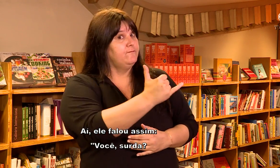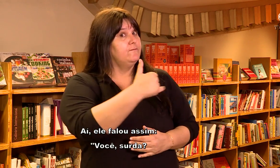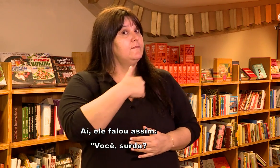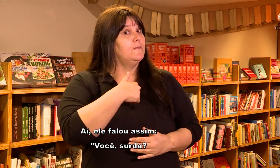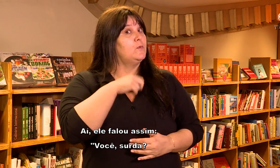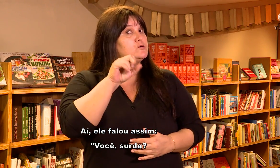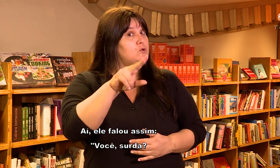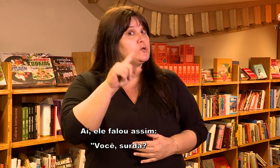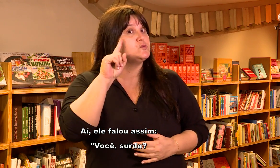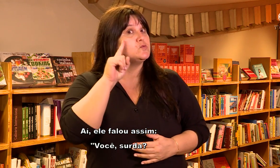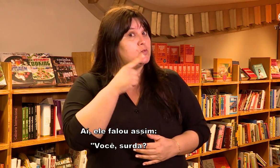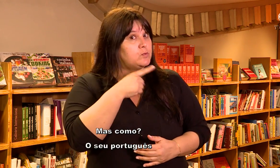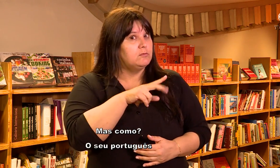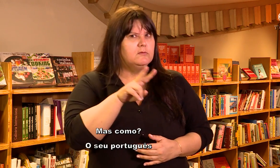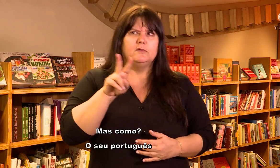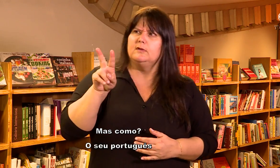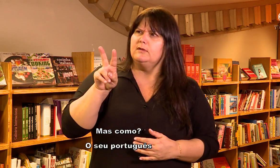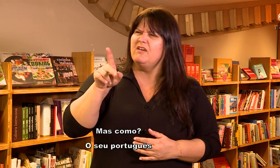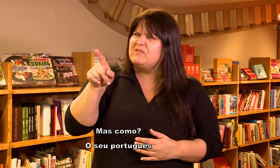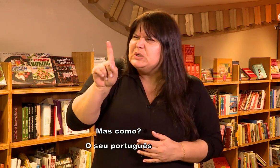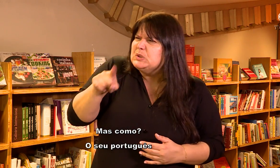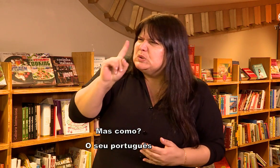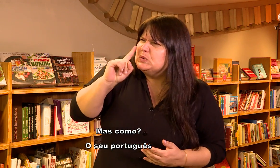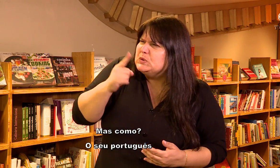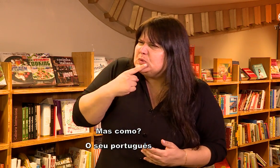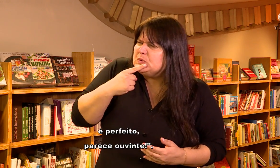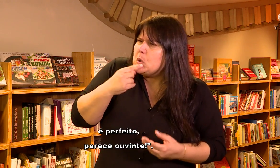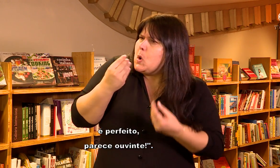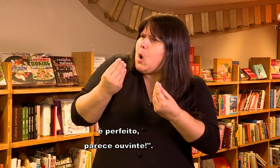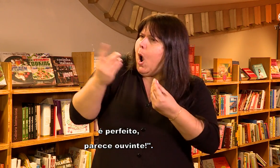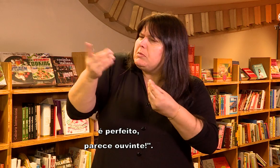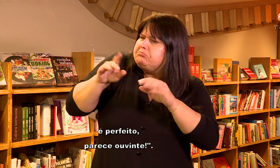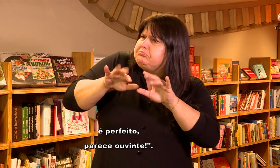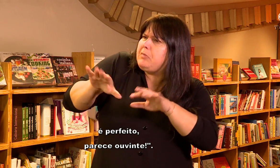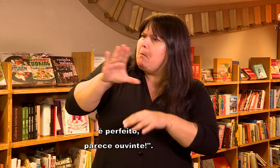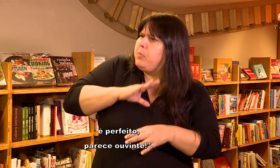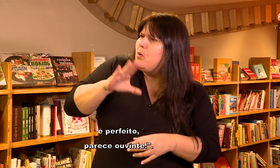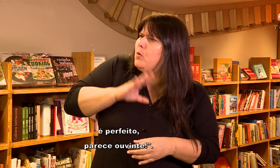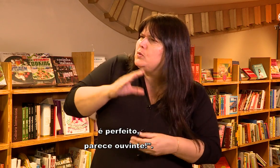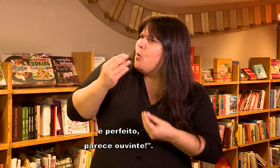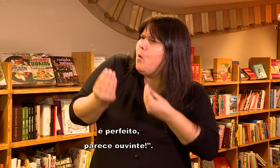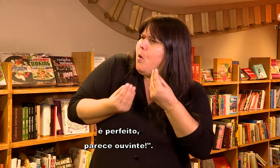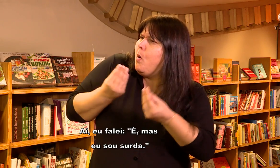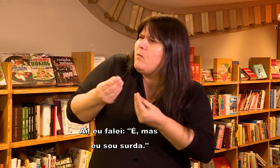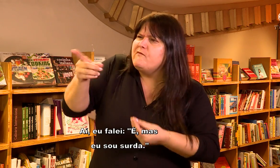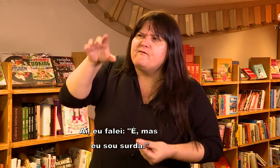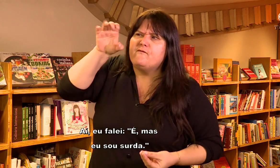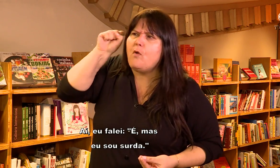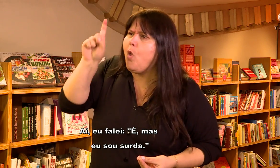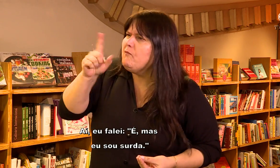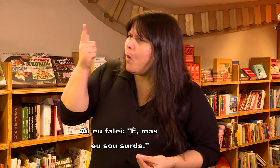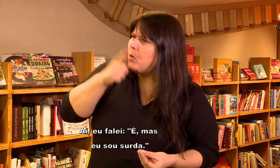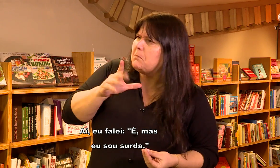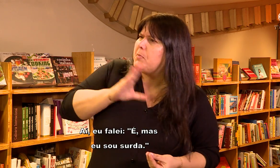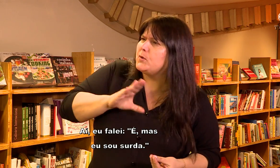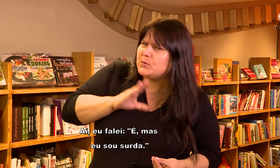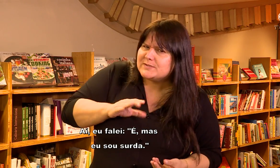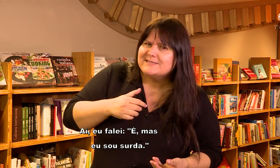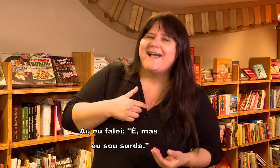"Você, surda? Mas como? O seu português é perfeito, parece ouvinte." Aí eu falei: mas eu sou